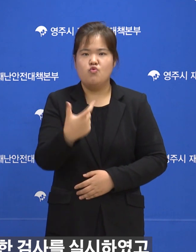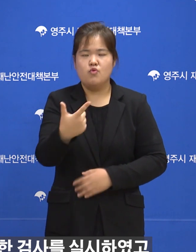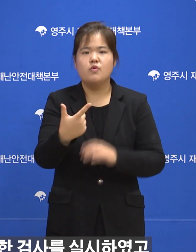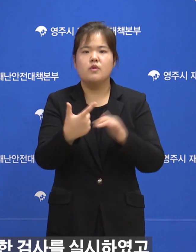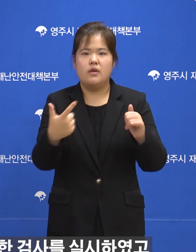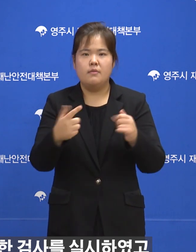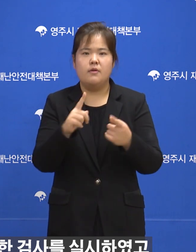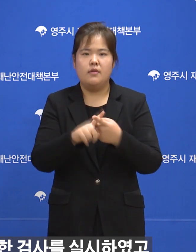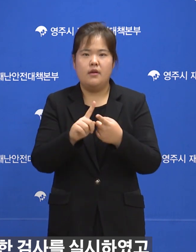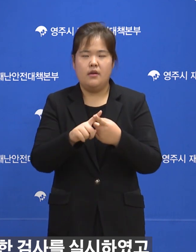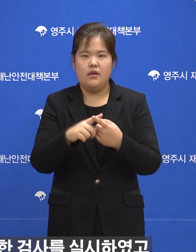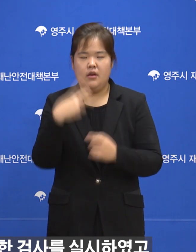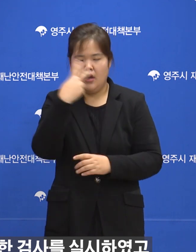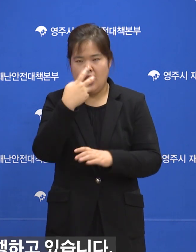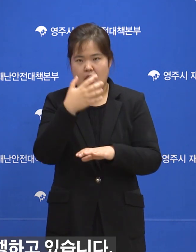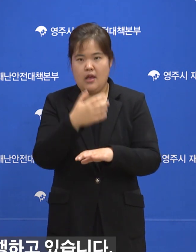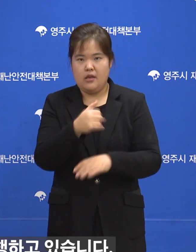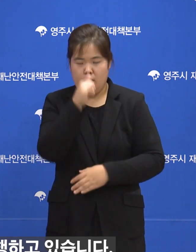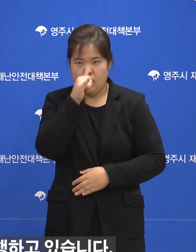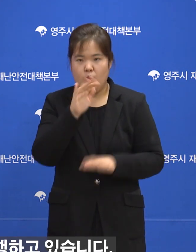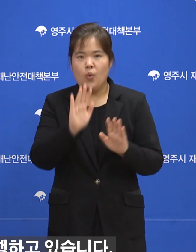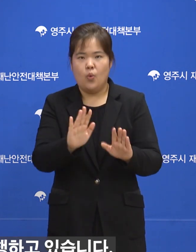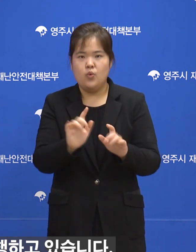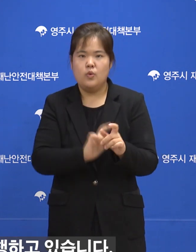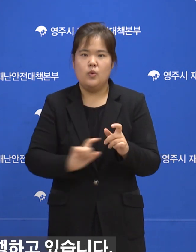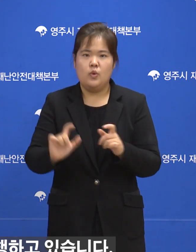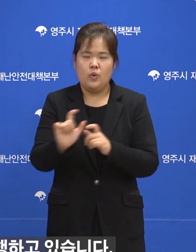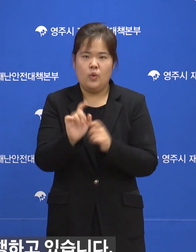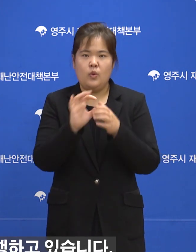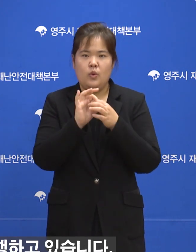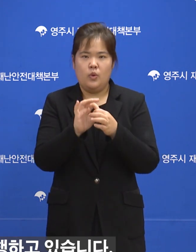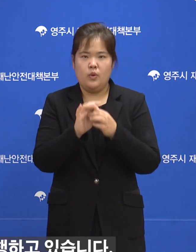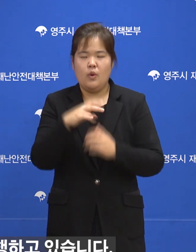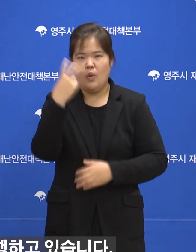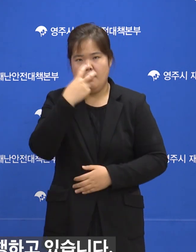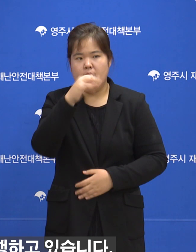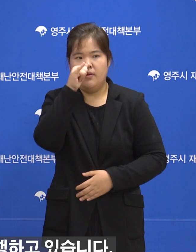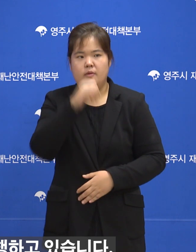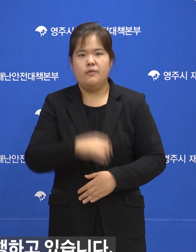1,866명에 대한 검사를 실시하였고 오늘 또 추가 검사를 진행하고 있습니다.